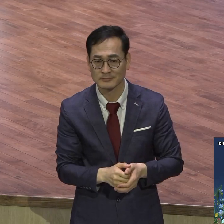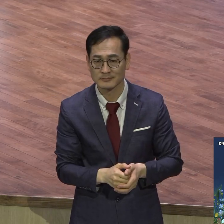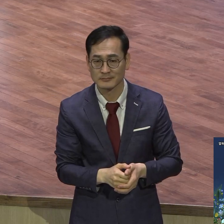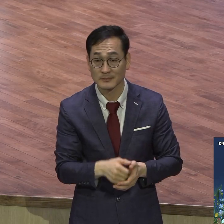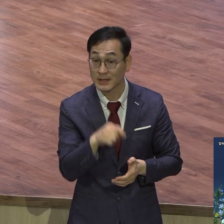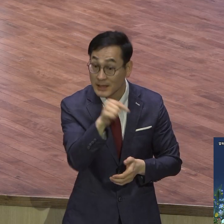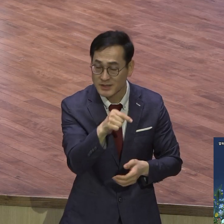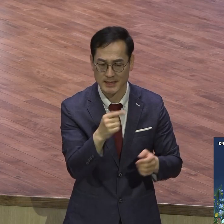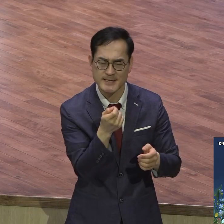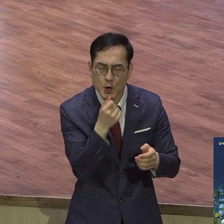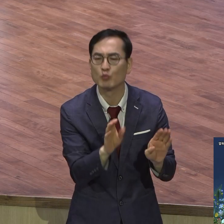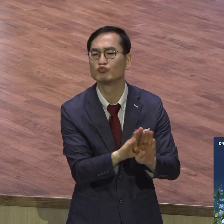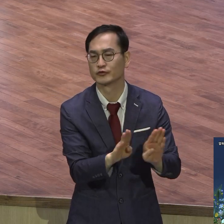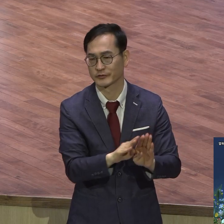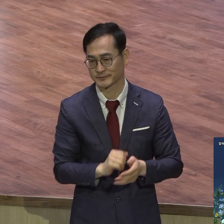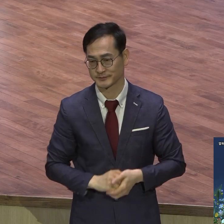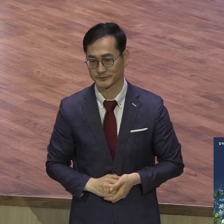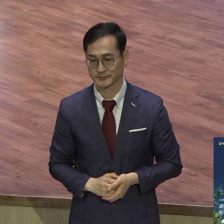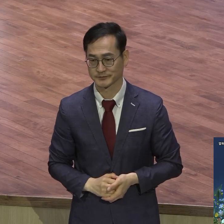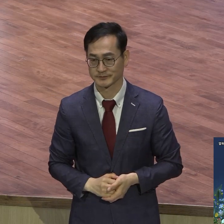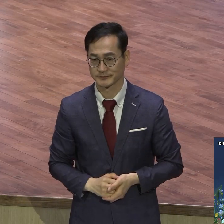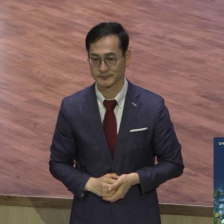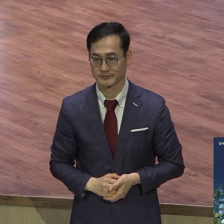들어가라 그게 좁은 문이에요.